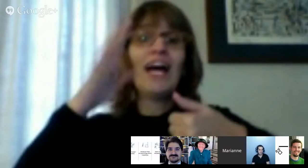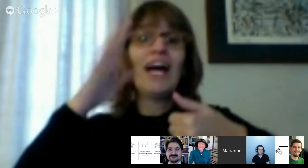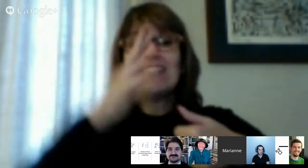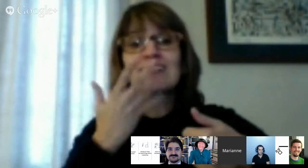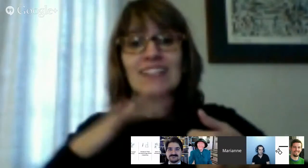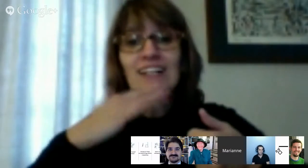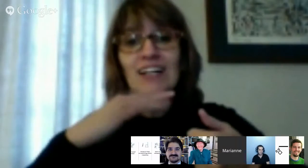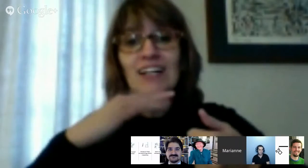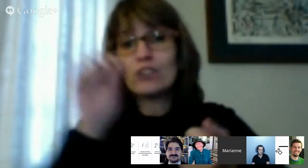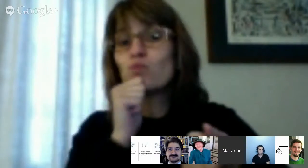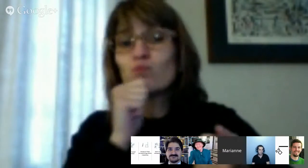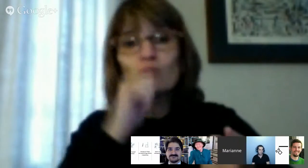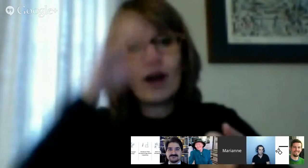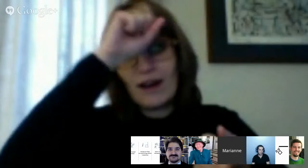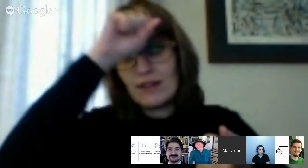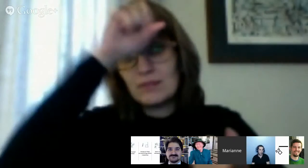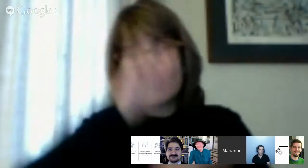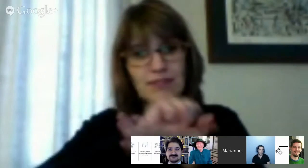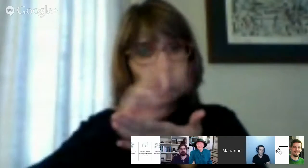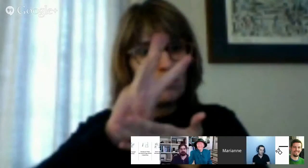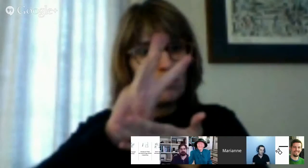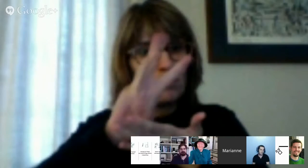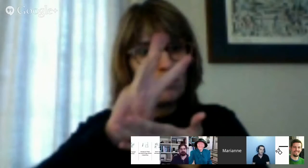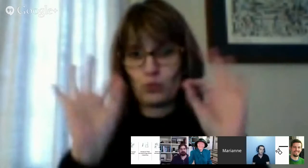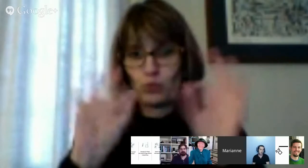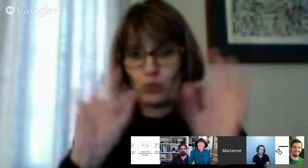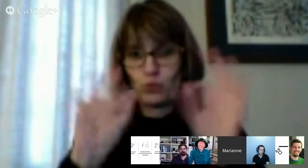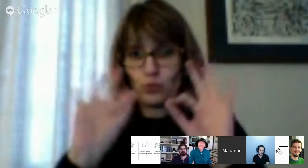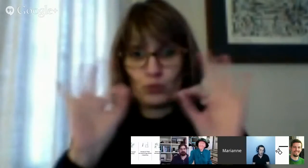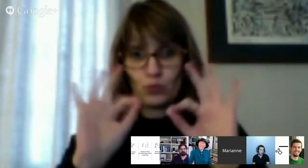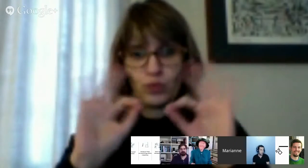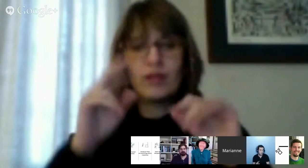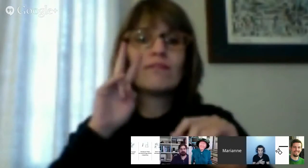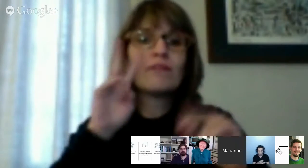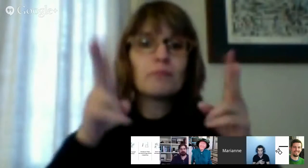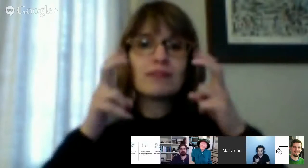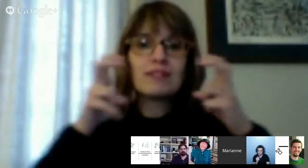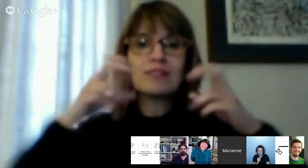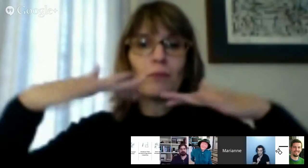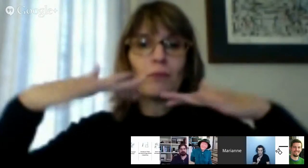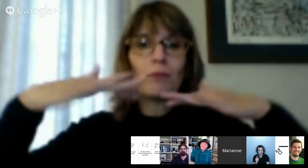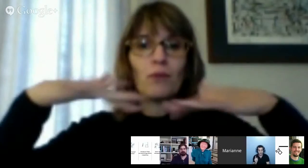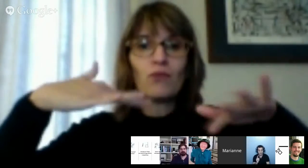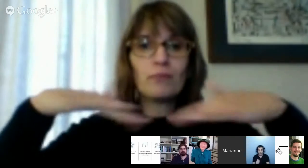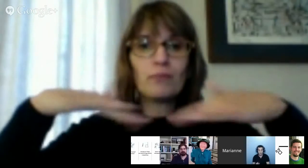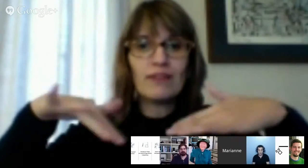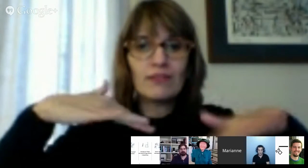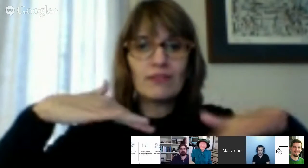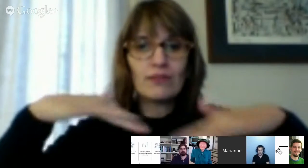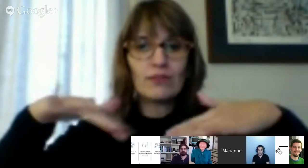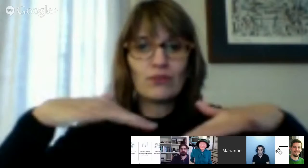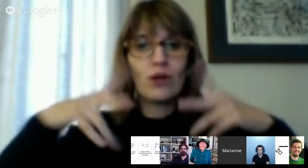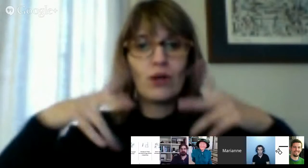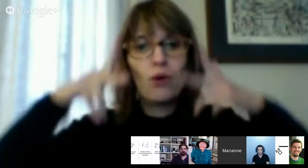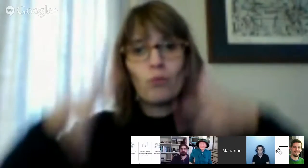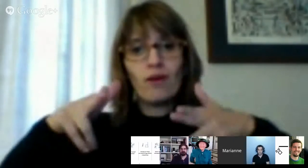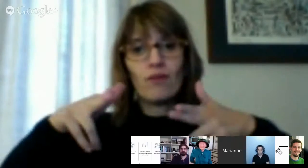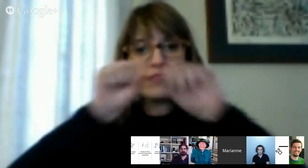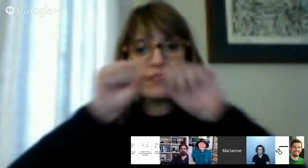com a temática de futebol. Isso por crianças que ainda não aprenderam